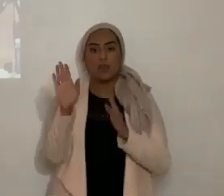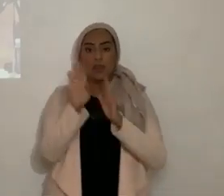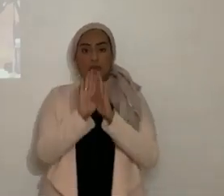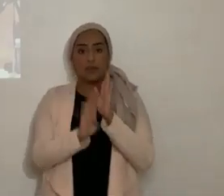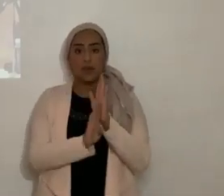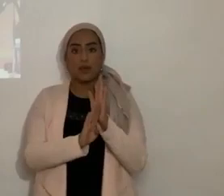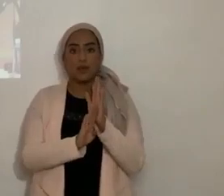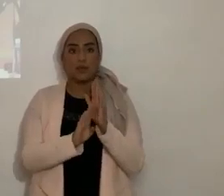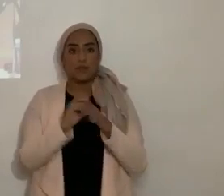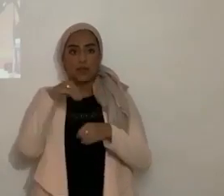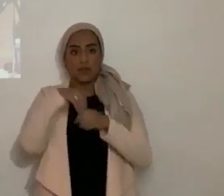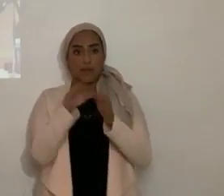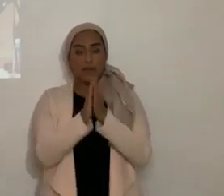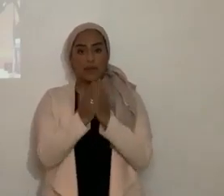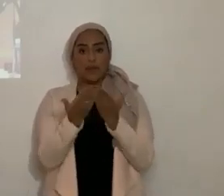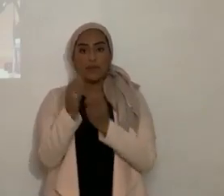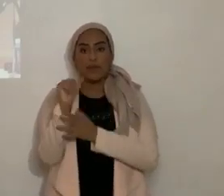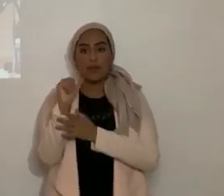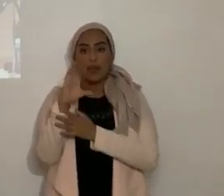Biblia,